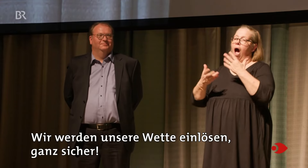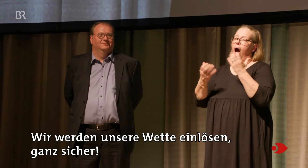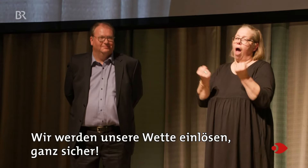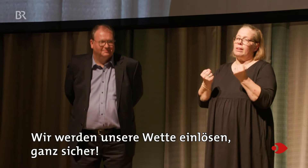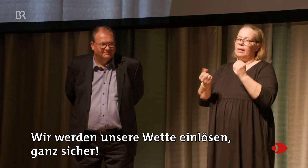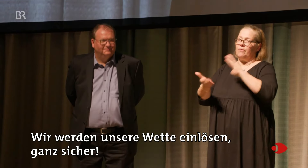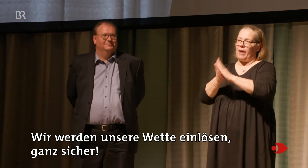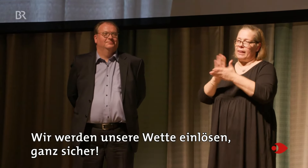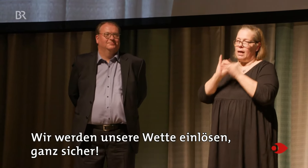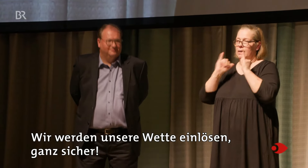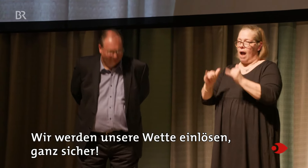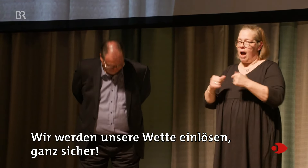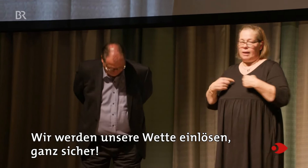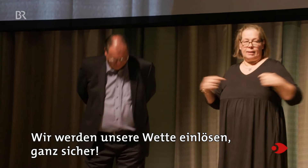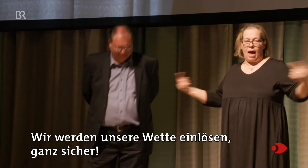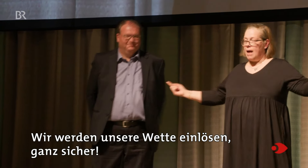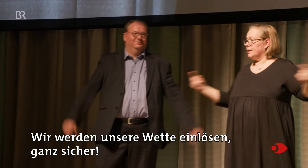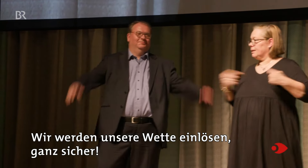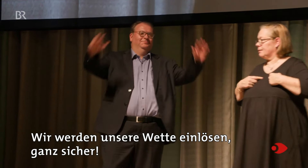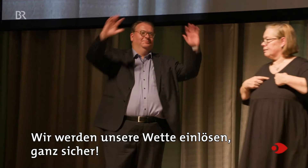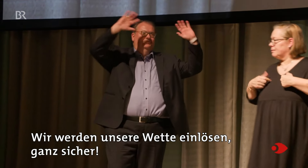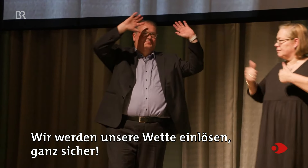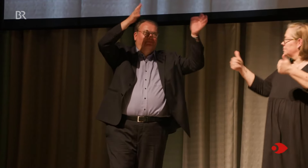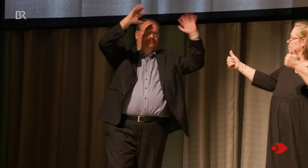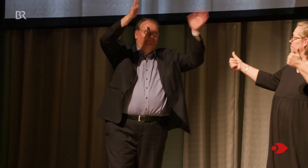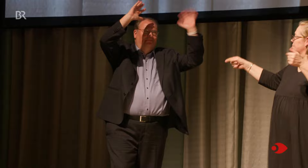Wir werden unsere Wette einlösen, ganz sicher.